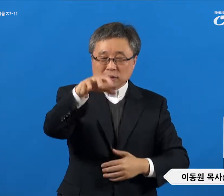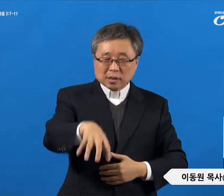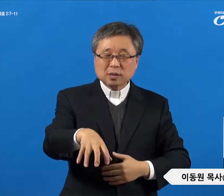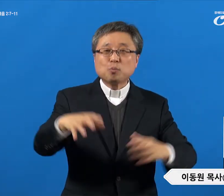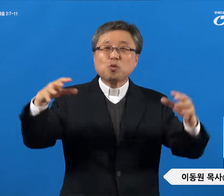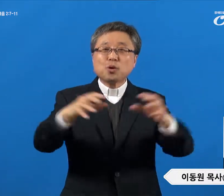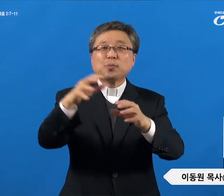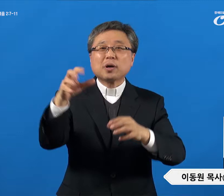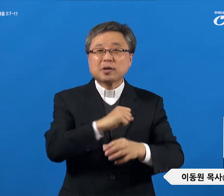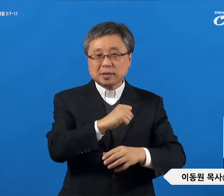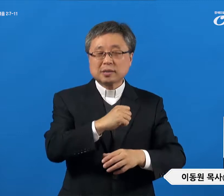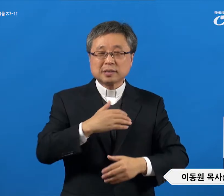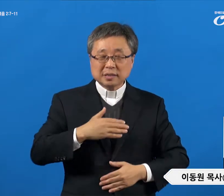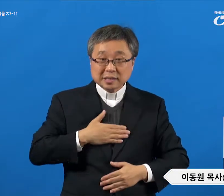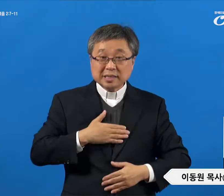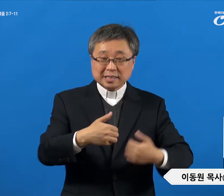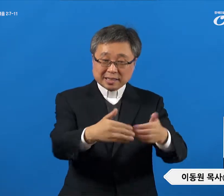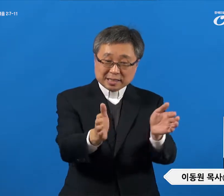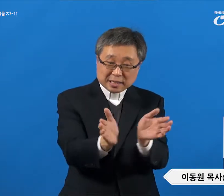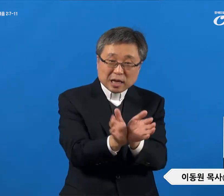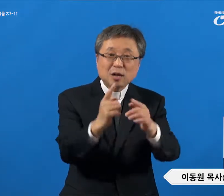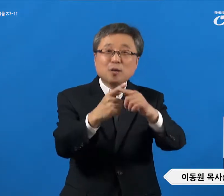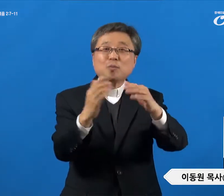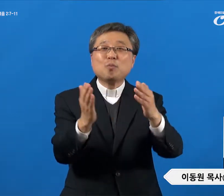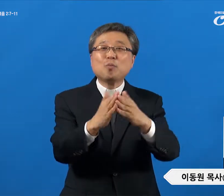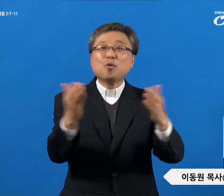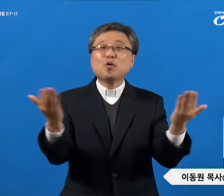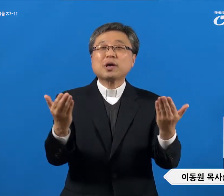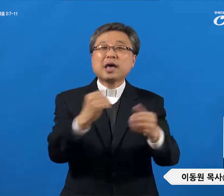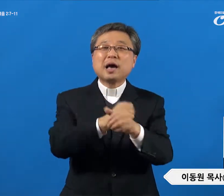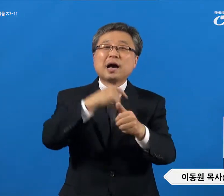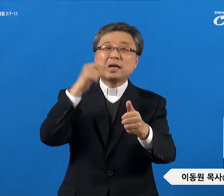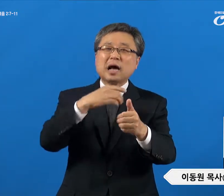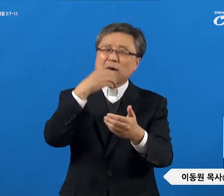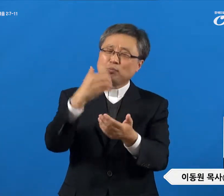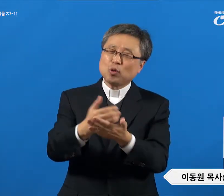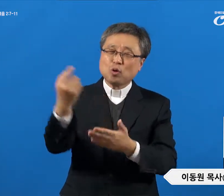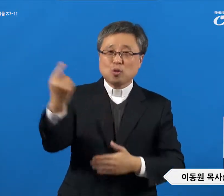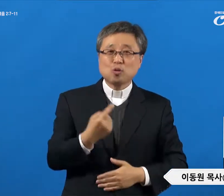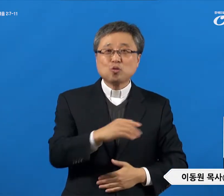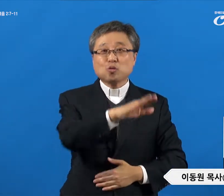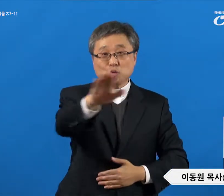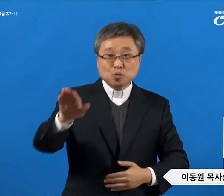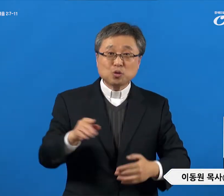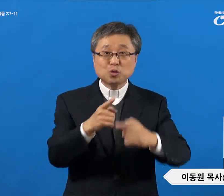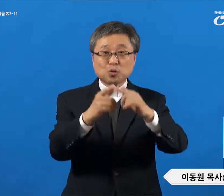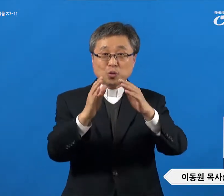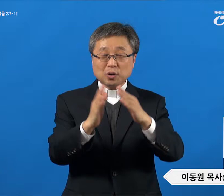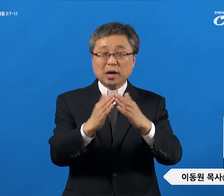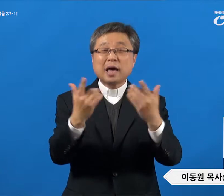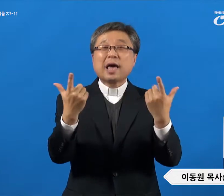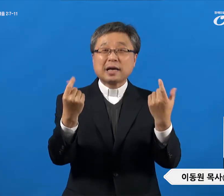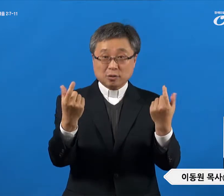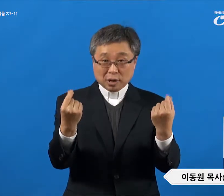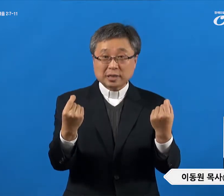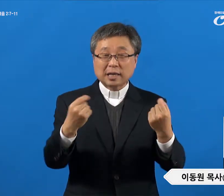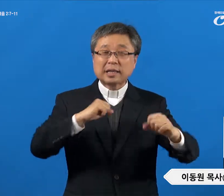그 감동이 자꾸만 오는 거예요. 그래서 드디어 우리 교회가 그랬던 것처럼 이 교회도 셀교회가